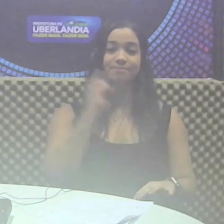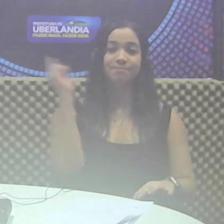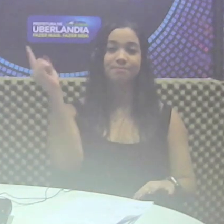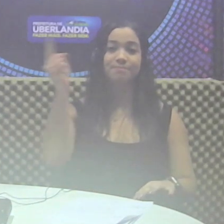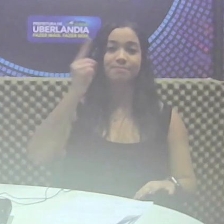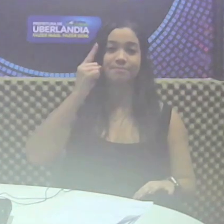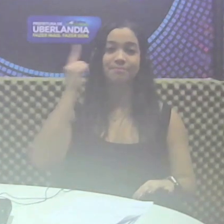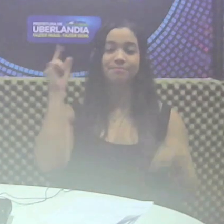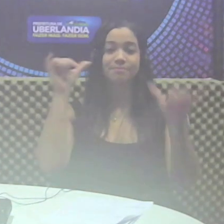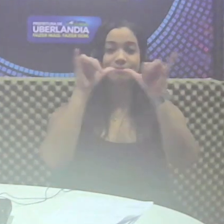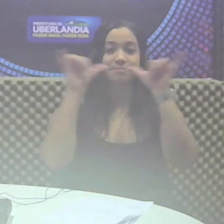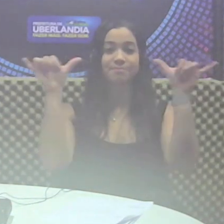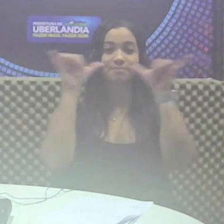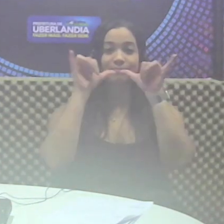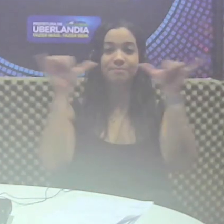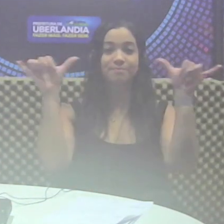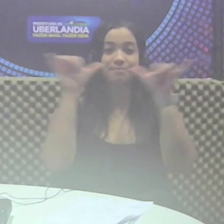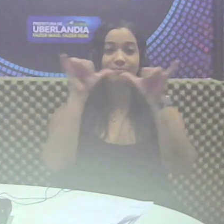Giro de